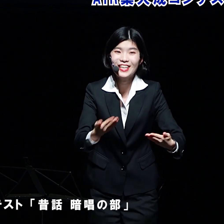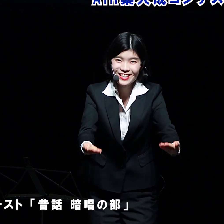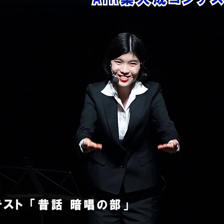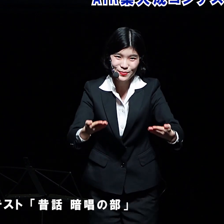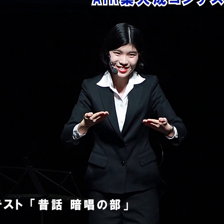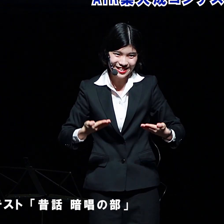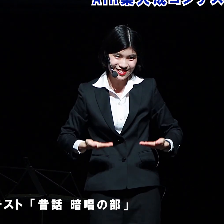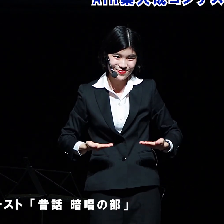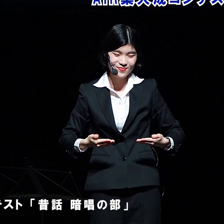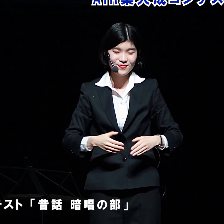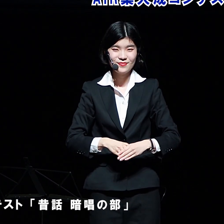えてくれました。